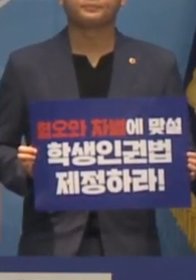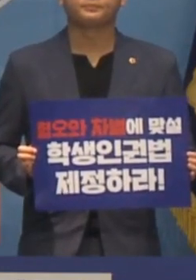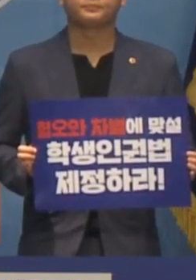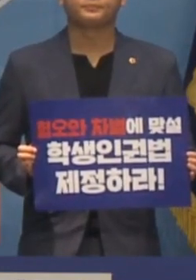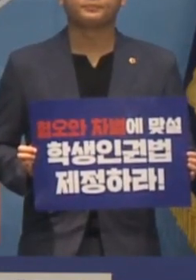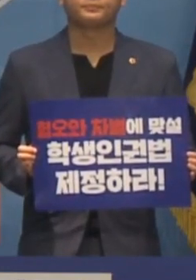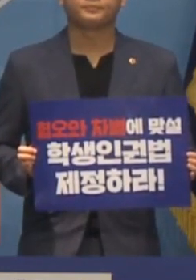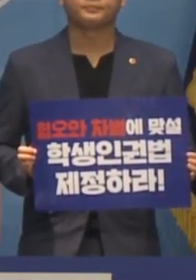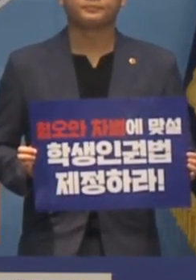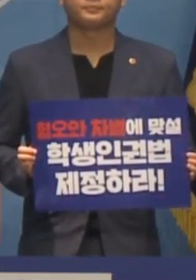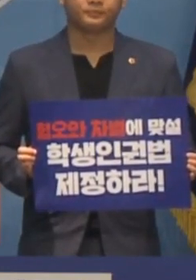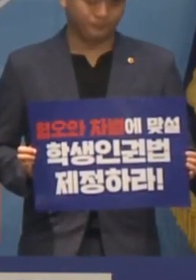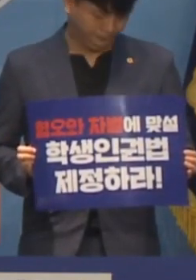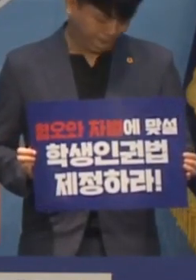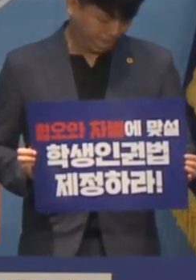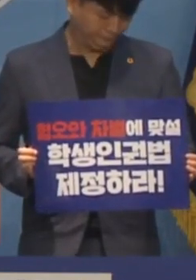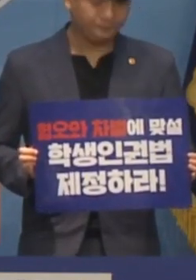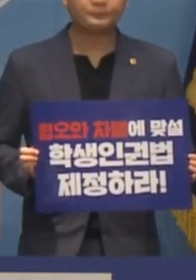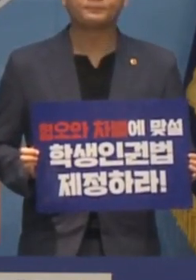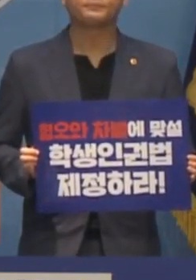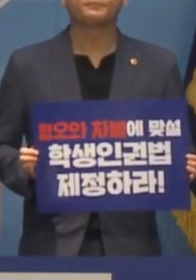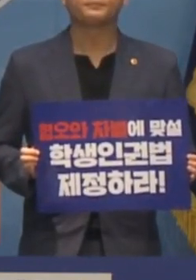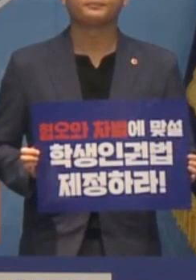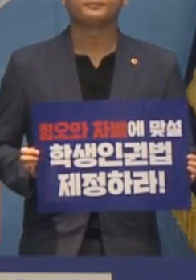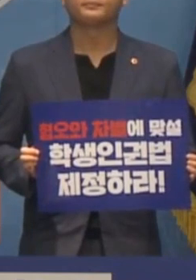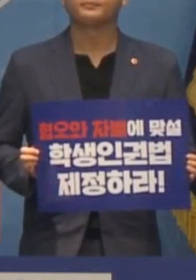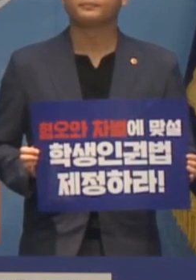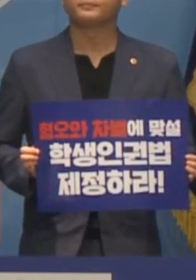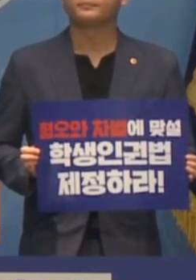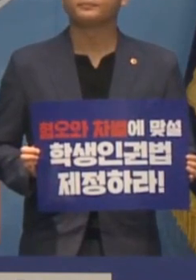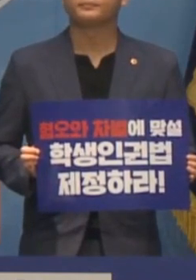학생인권법 발의를